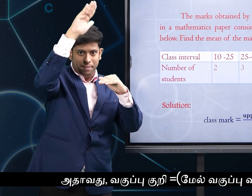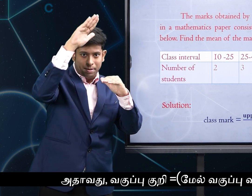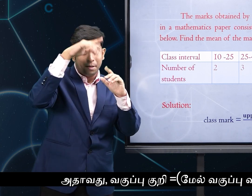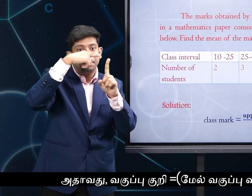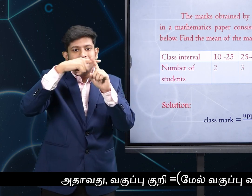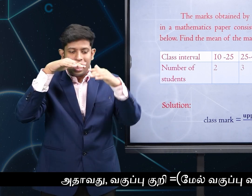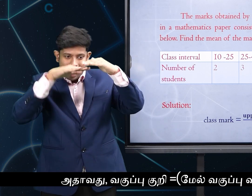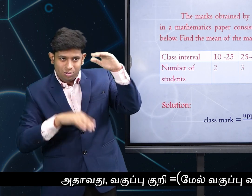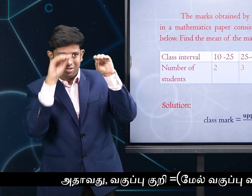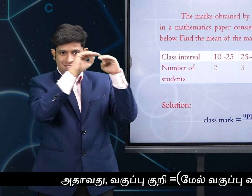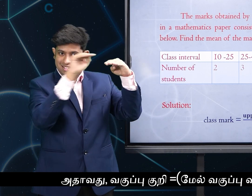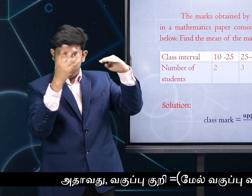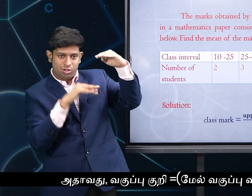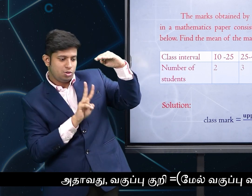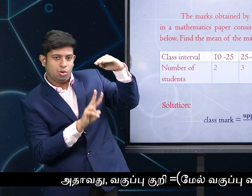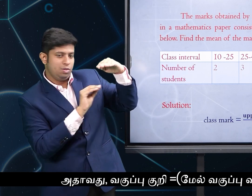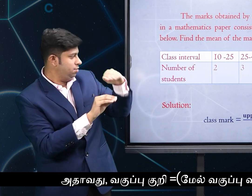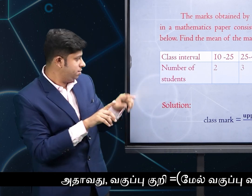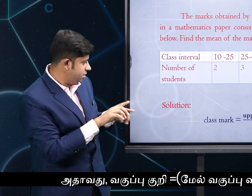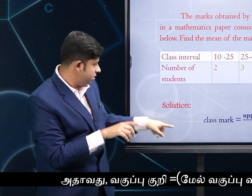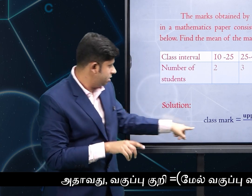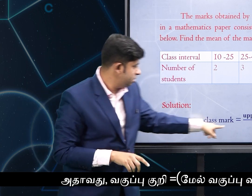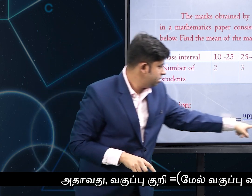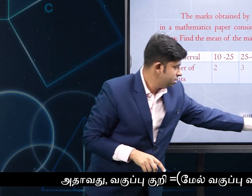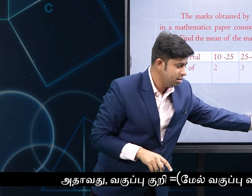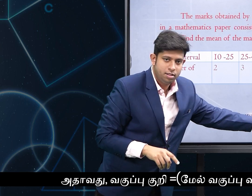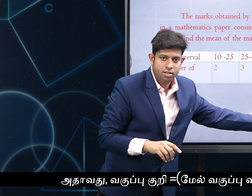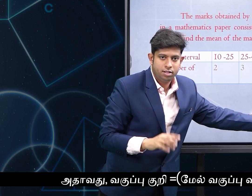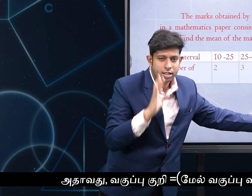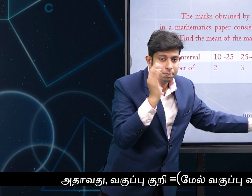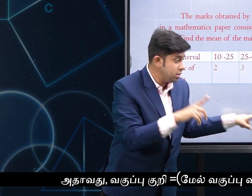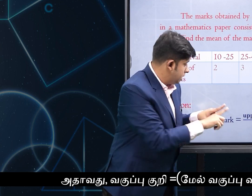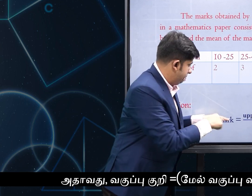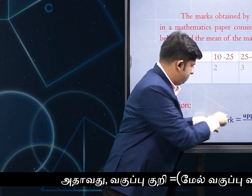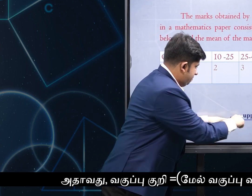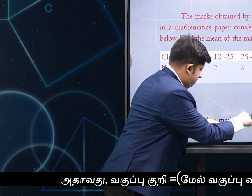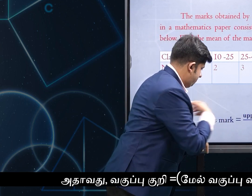அடைப்புக்குறிக்குள் மேல் வகுப்பு வரம்பு கூட்டல் கீழ் வகுப்பு வரம்பு பை 2.